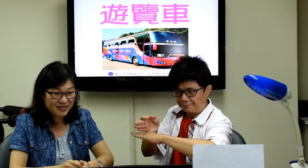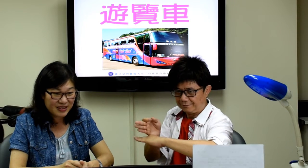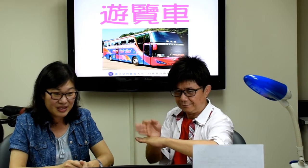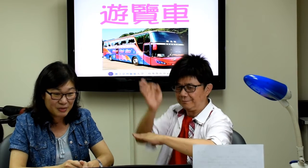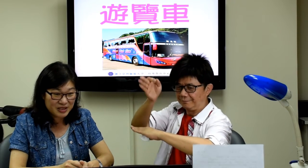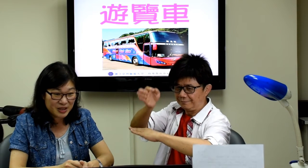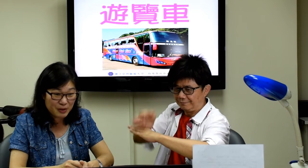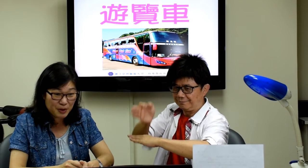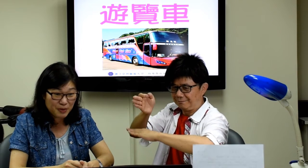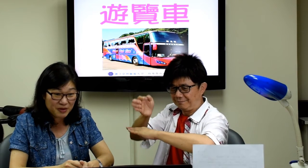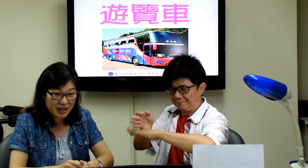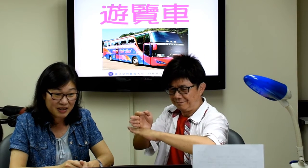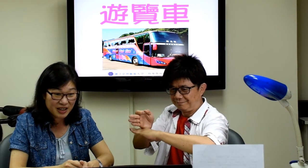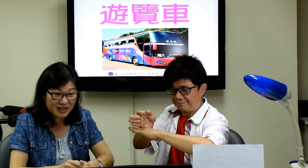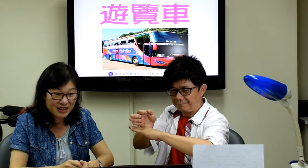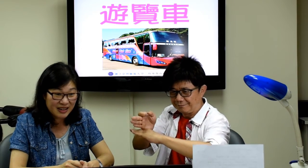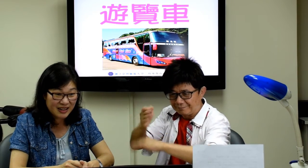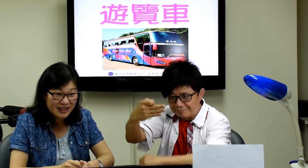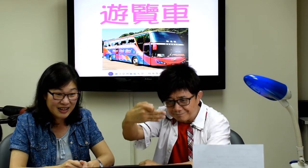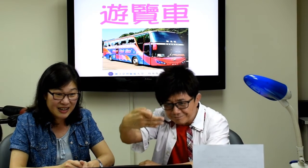什么车会蹦蹦跳跳？